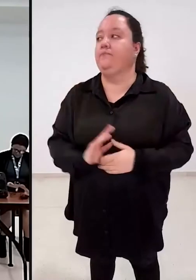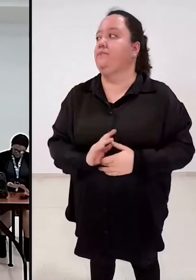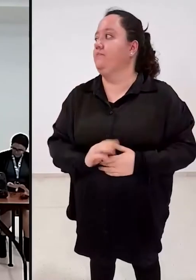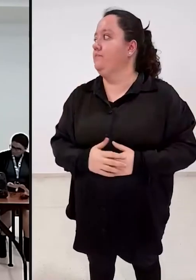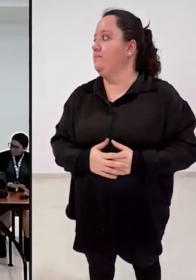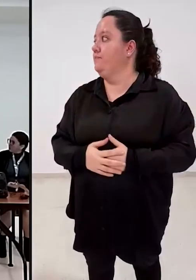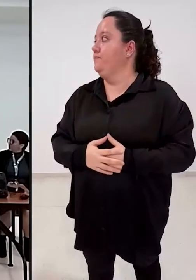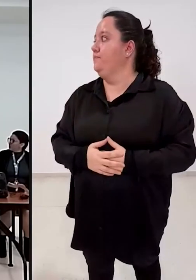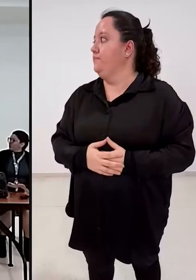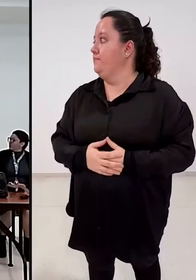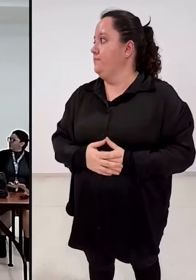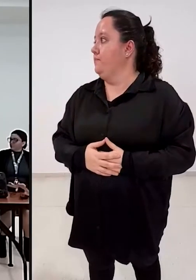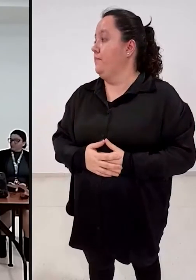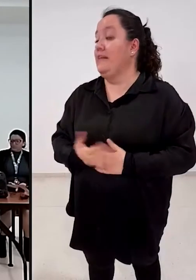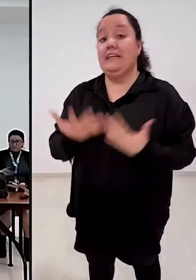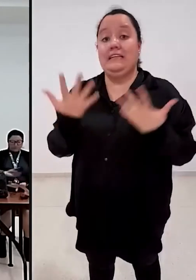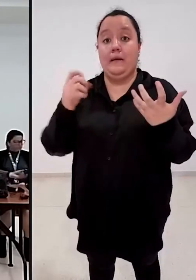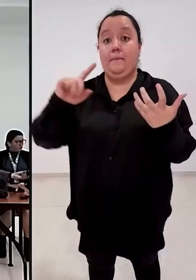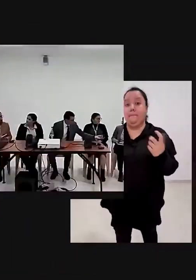sí